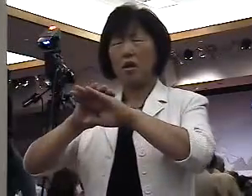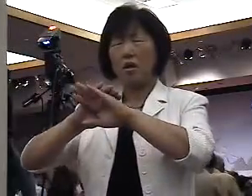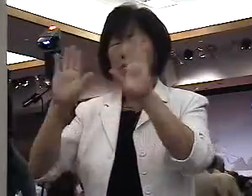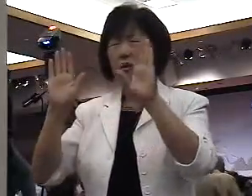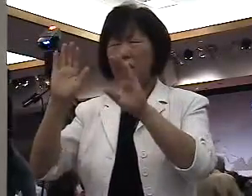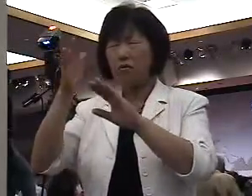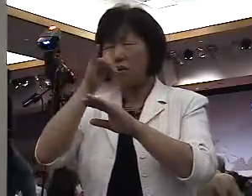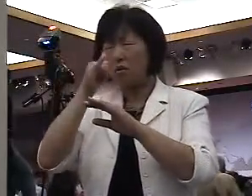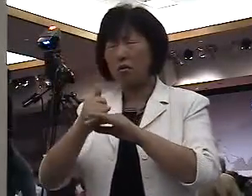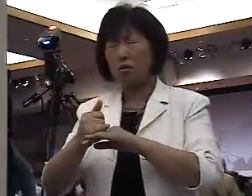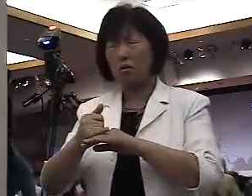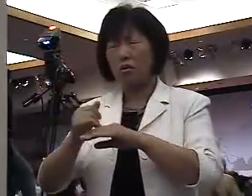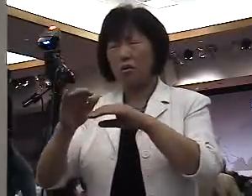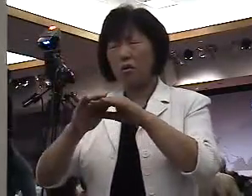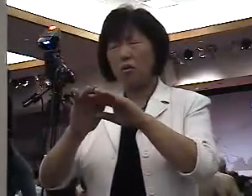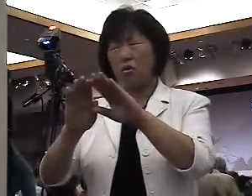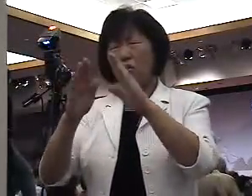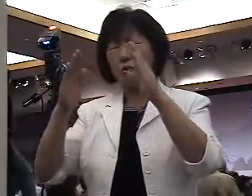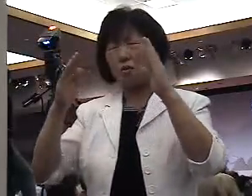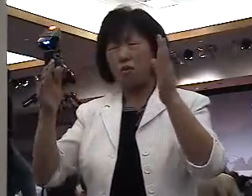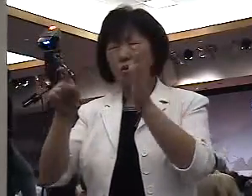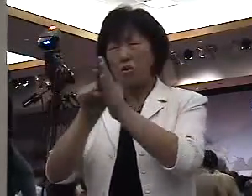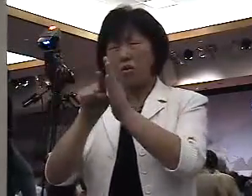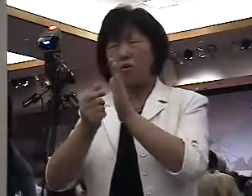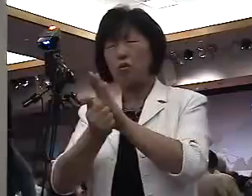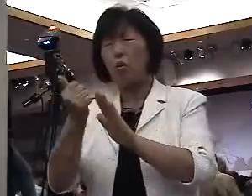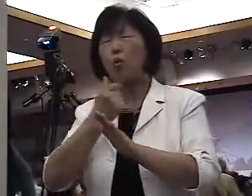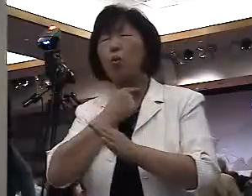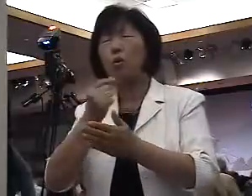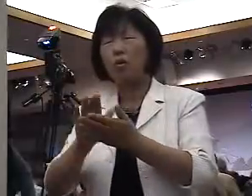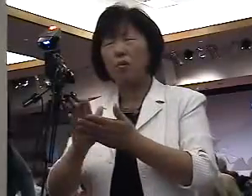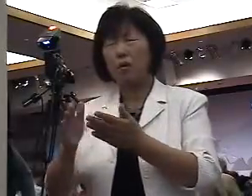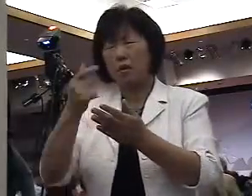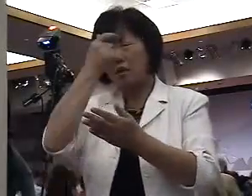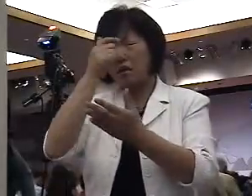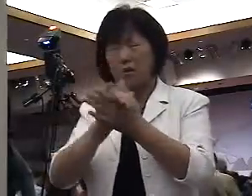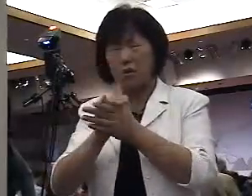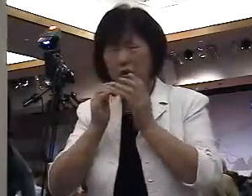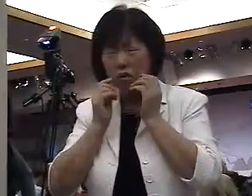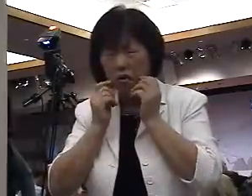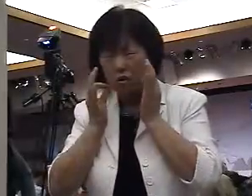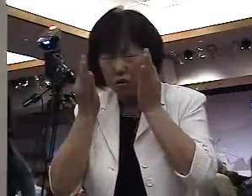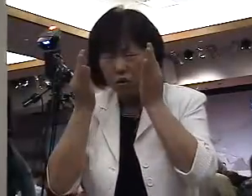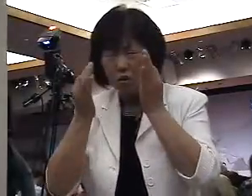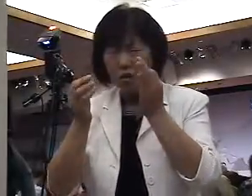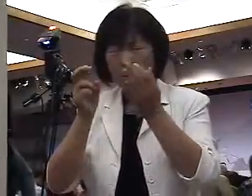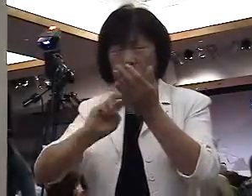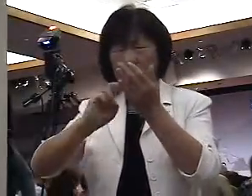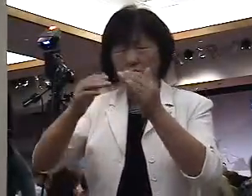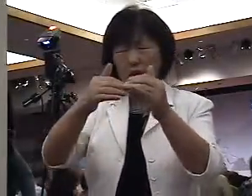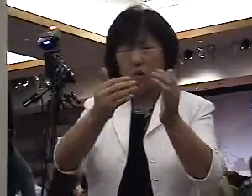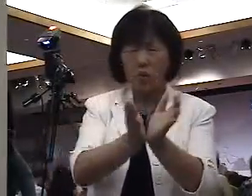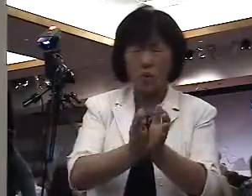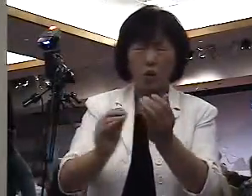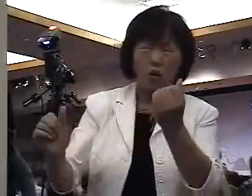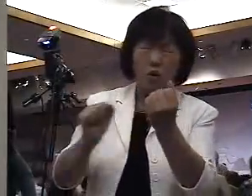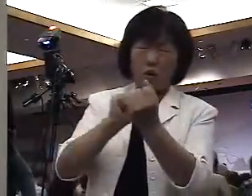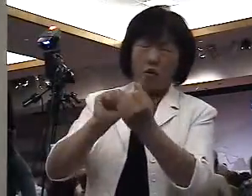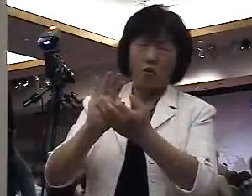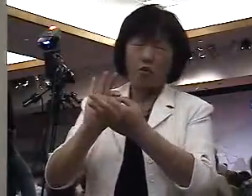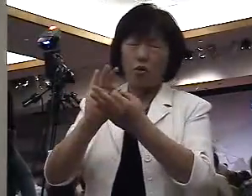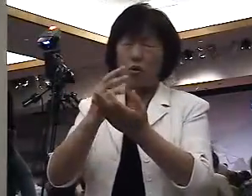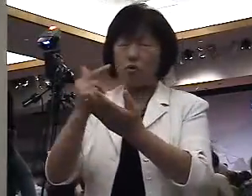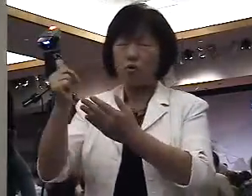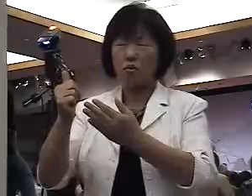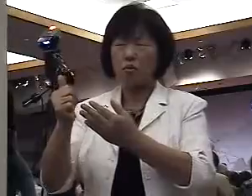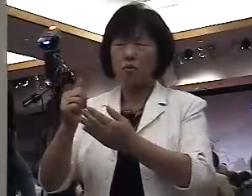문을 활짝 열어주시기를 소원합니다. 아멘. 기도와 정성을 다해 믿음으로 준비한 찬양대와 오케스트라를 통하여